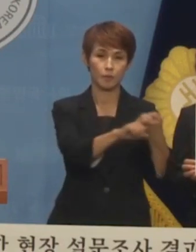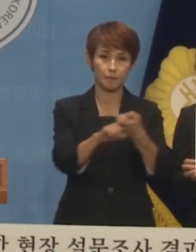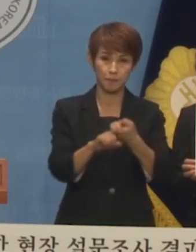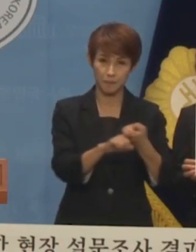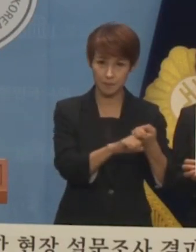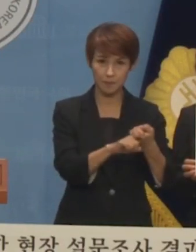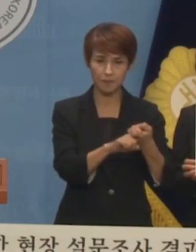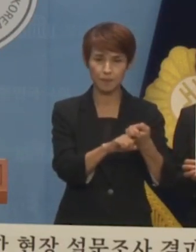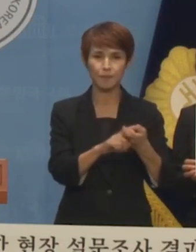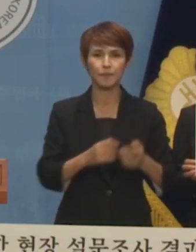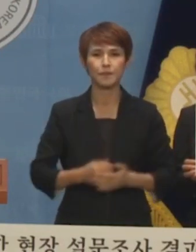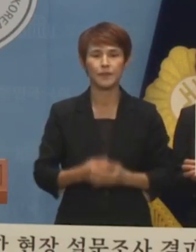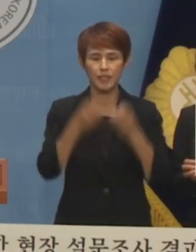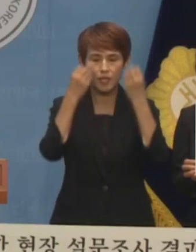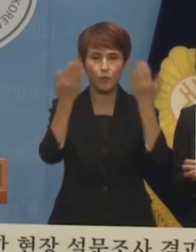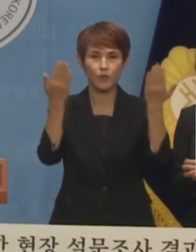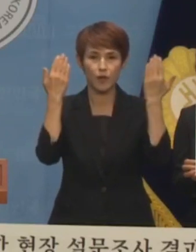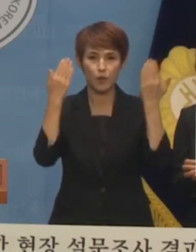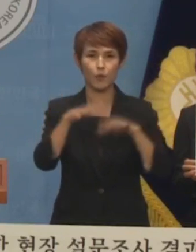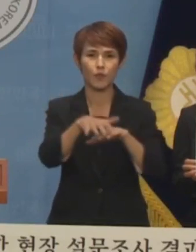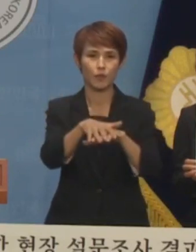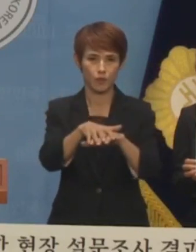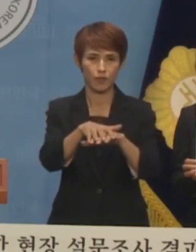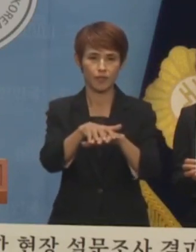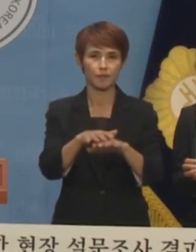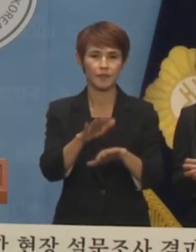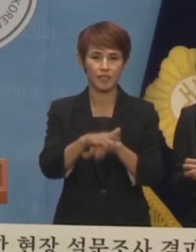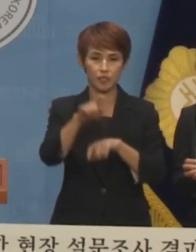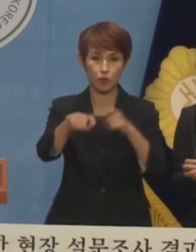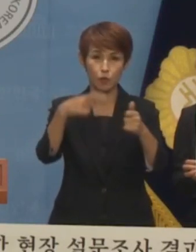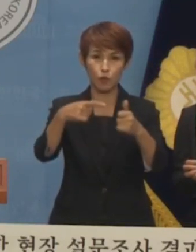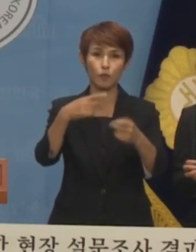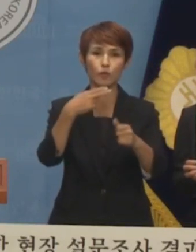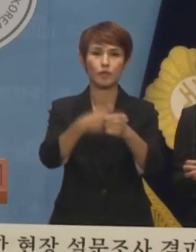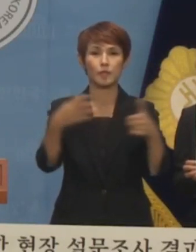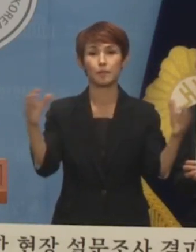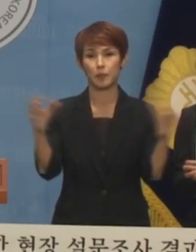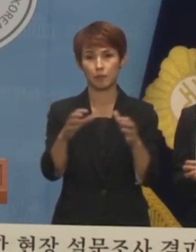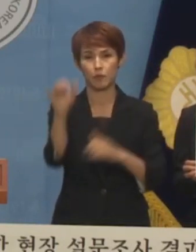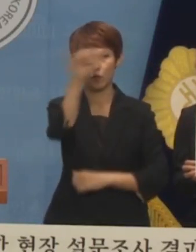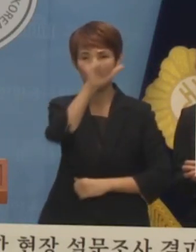교육정책디자인연구소, 새로운 학교 네트워크, 실천교육교사모임,